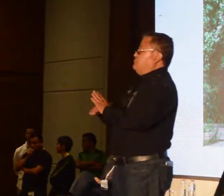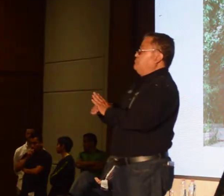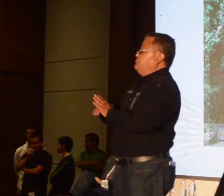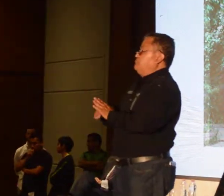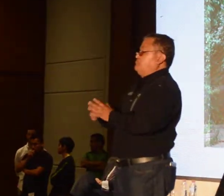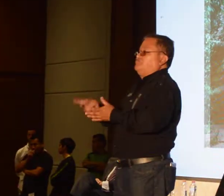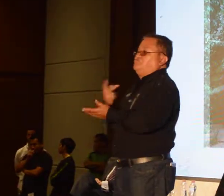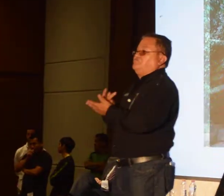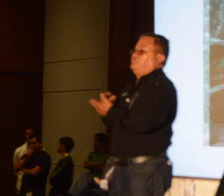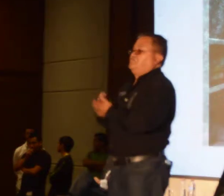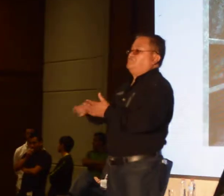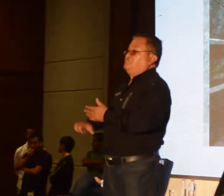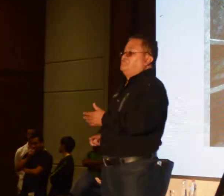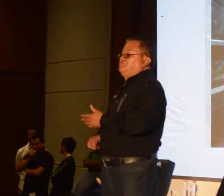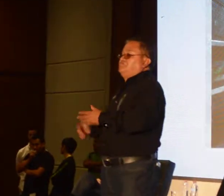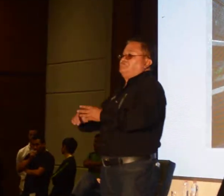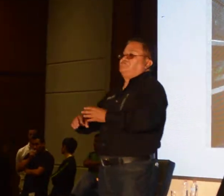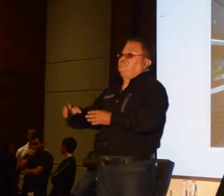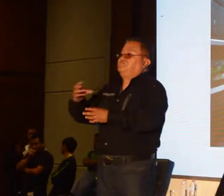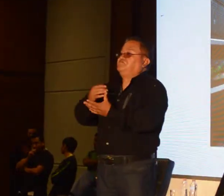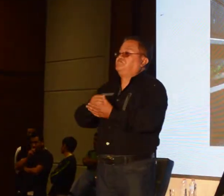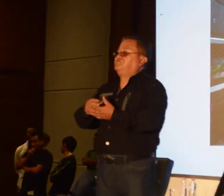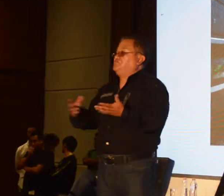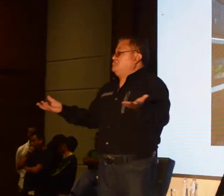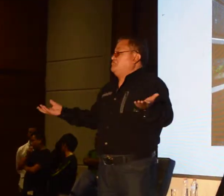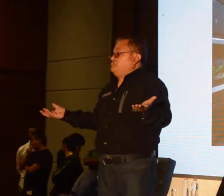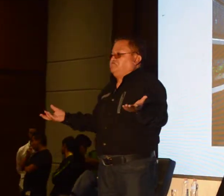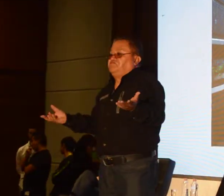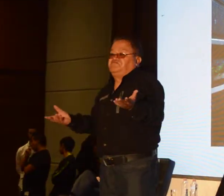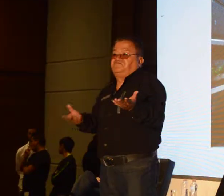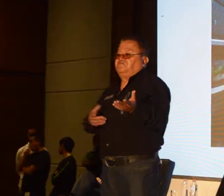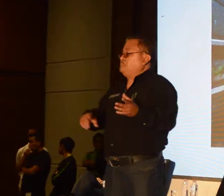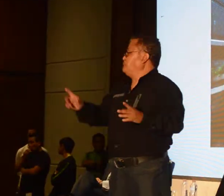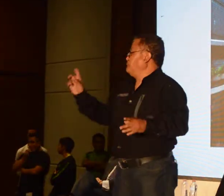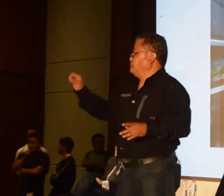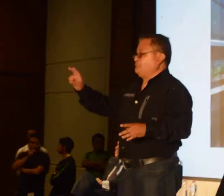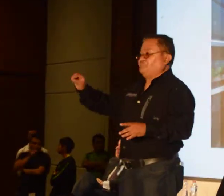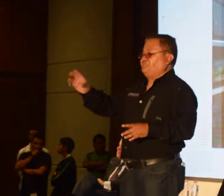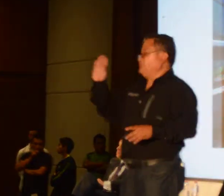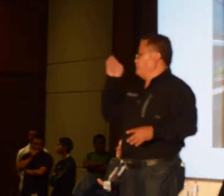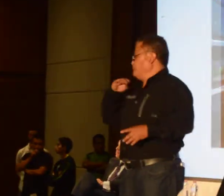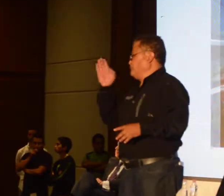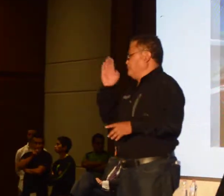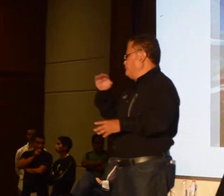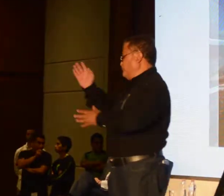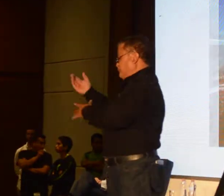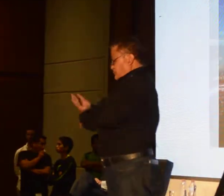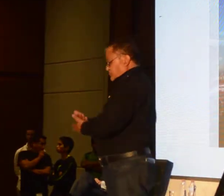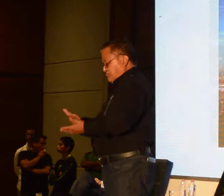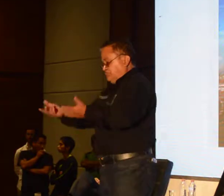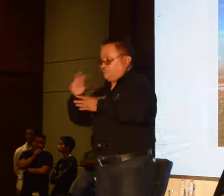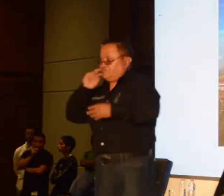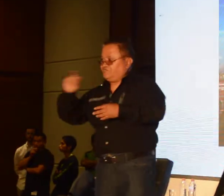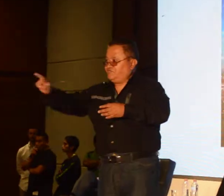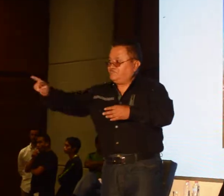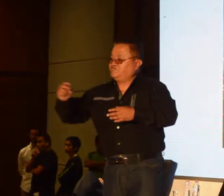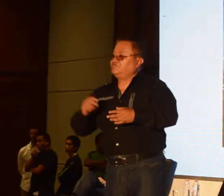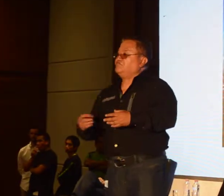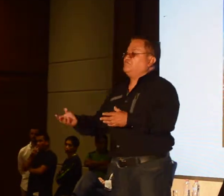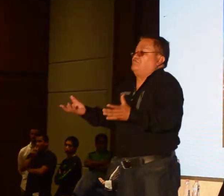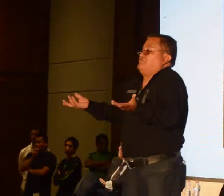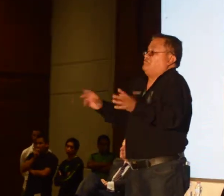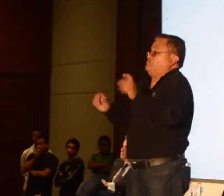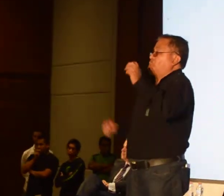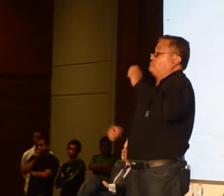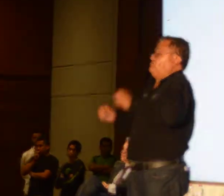una política social sin clientelismos, sin asistencialismos, con una clara visión que además